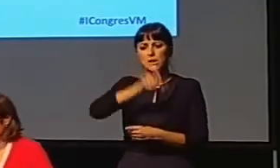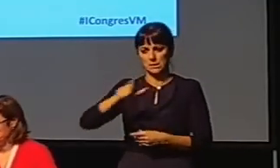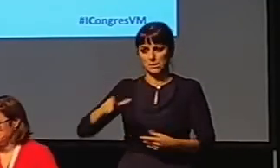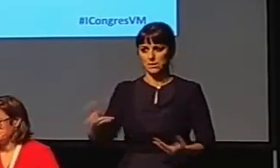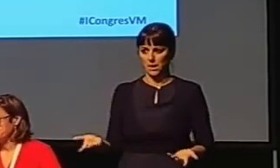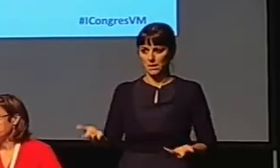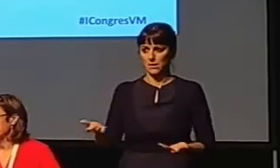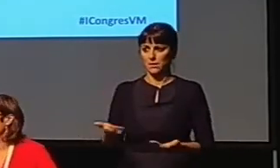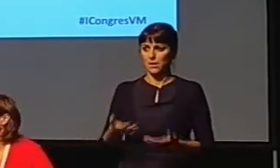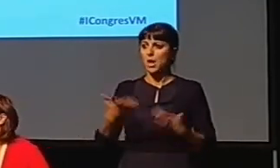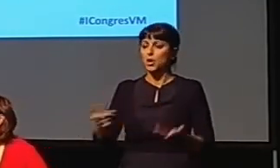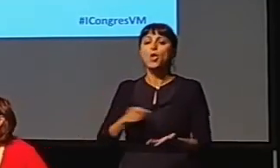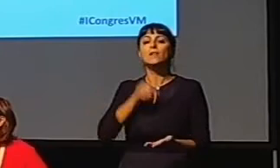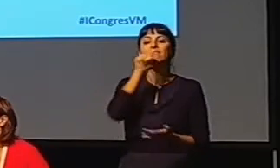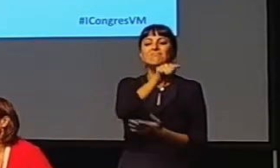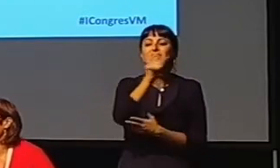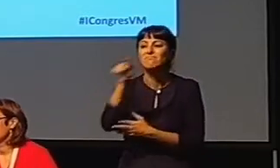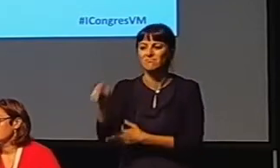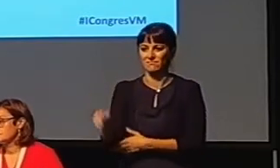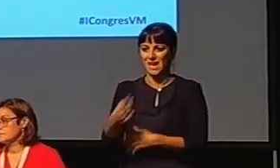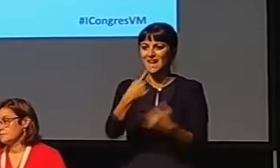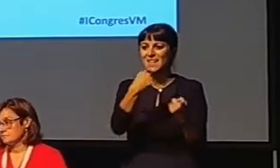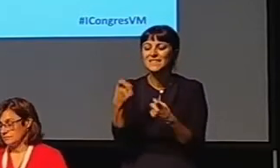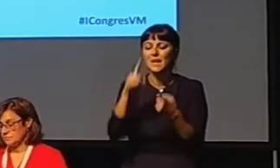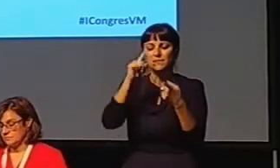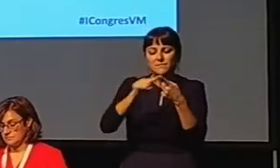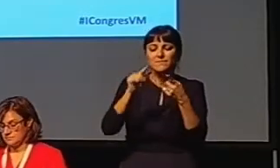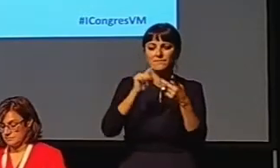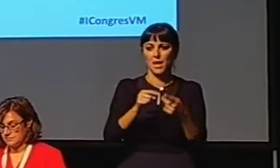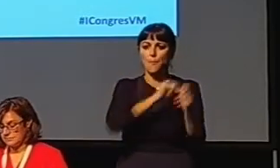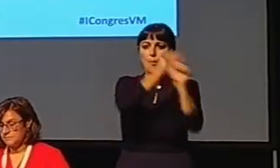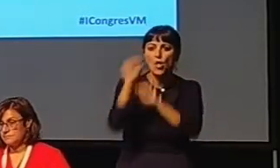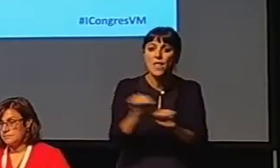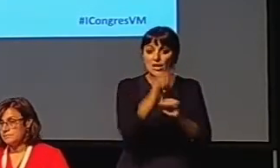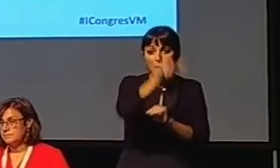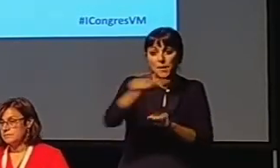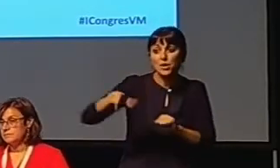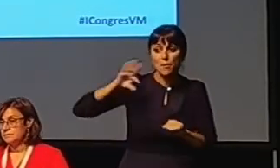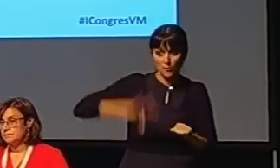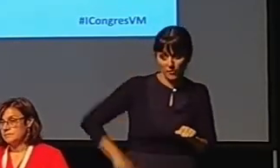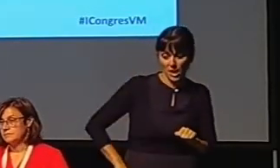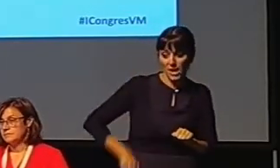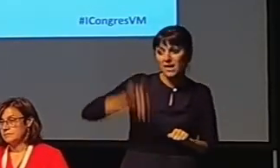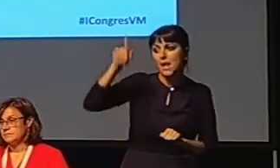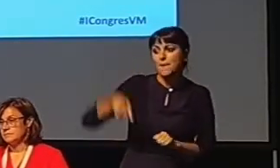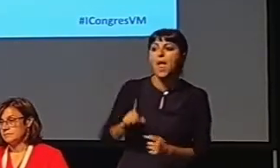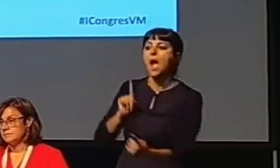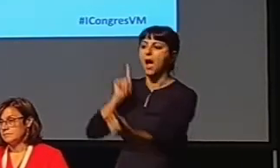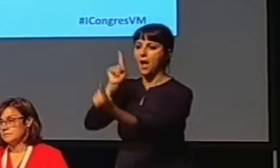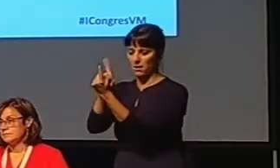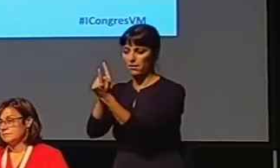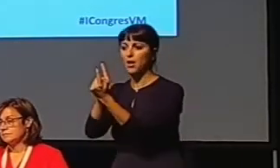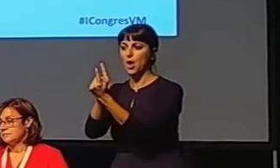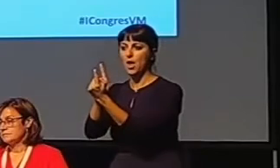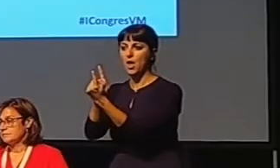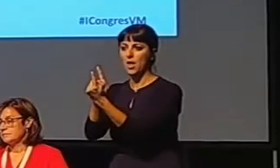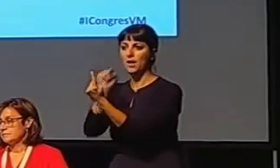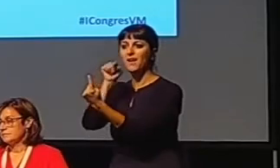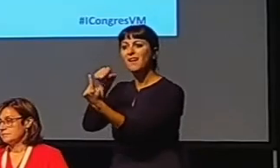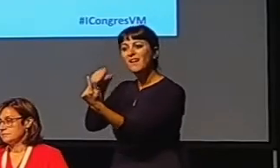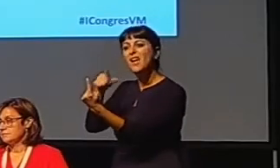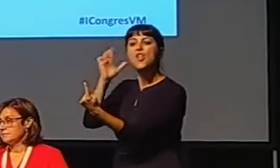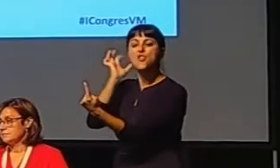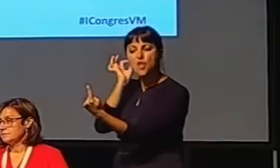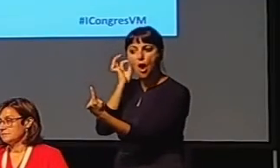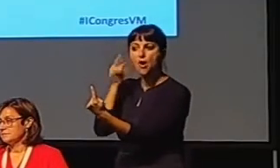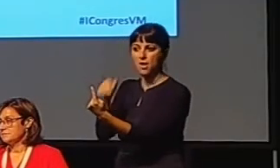Nacional de Dones de Catalunya estem assenyalant. Necessitem no solament la protecció de les professionals en l'abordatge de les nostres noies, les que